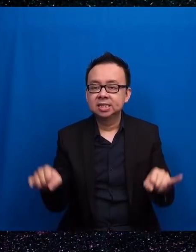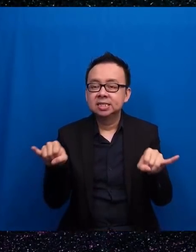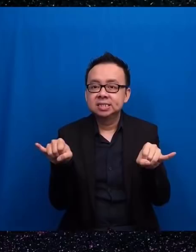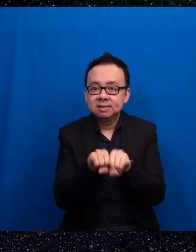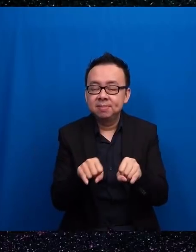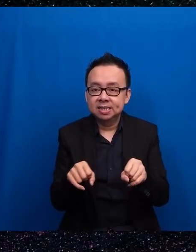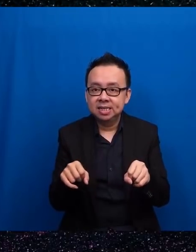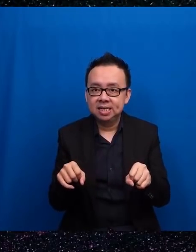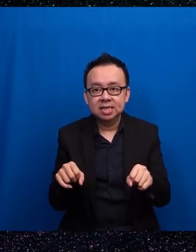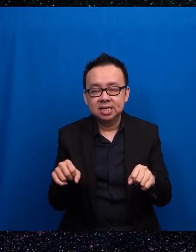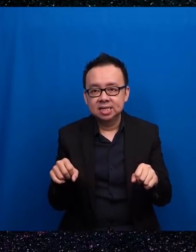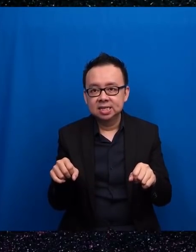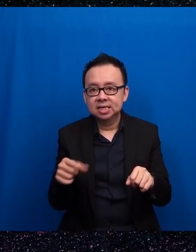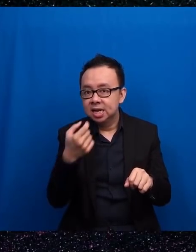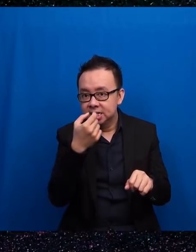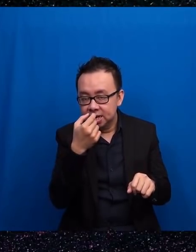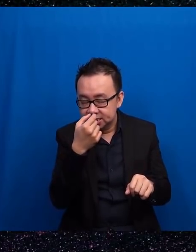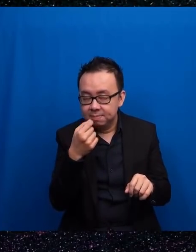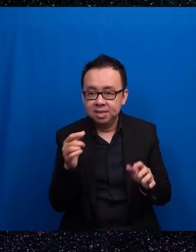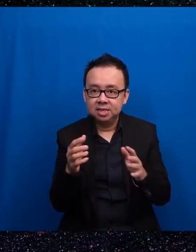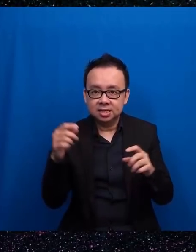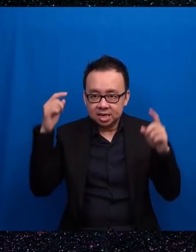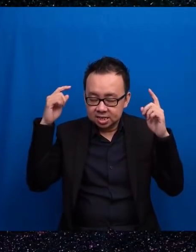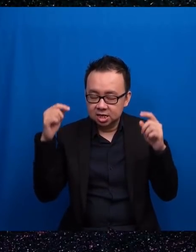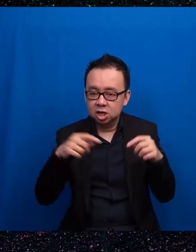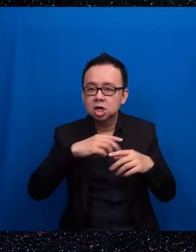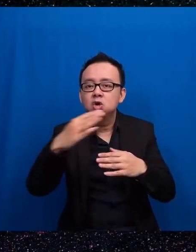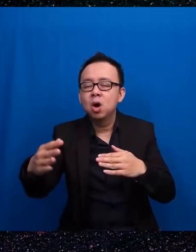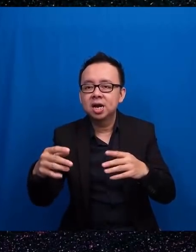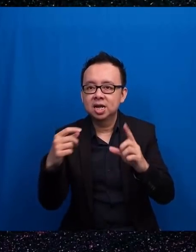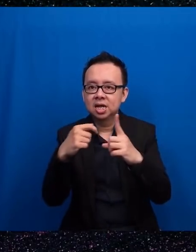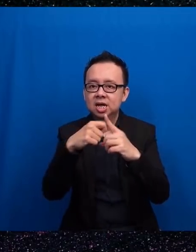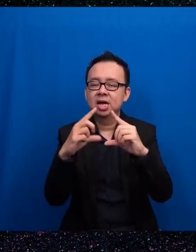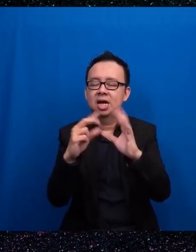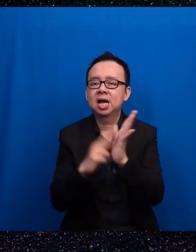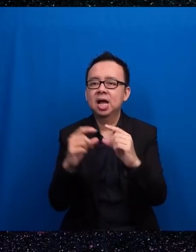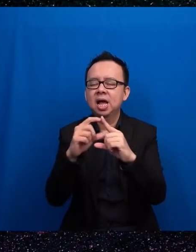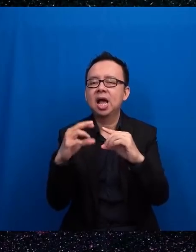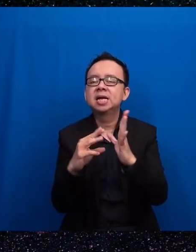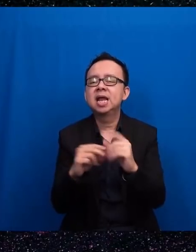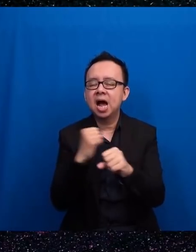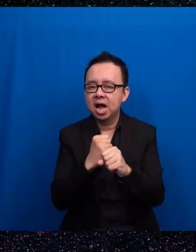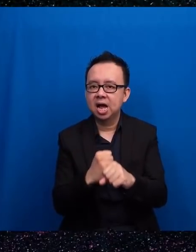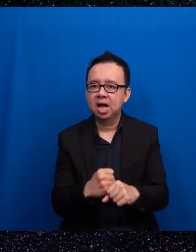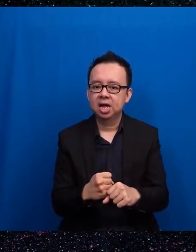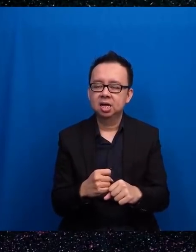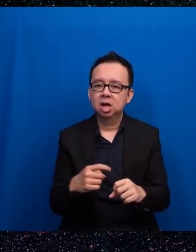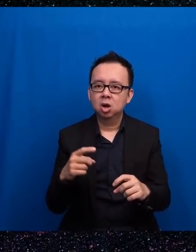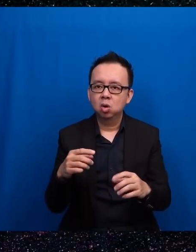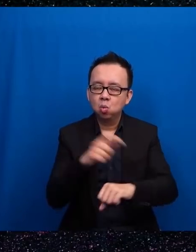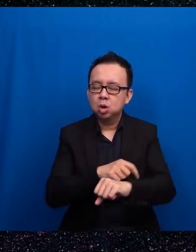berjingkrak-jingkrak. Ya, memang masa sedih, itu sedih sekali. Tapi ketika keluar, akan banyak orang yang